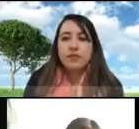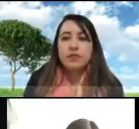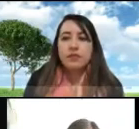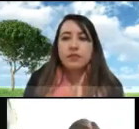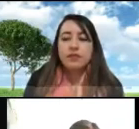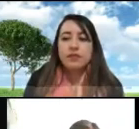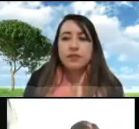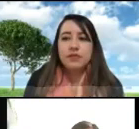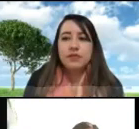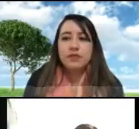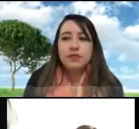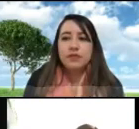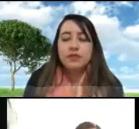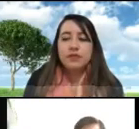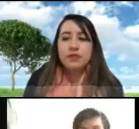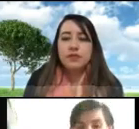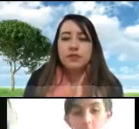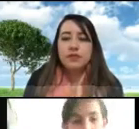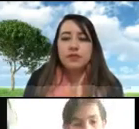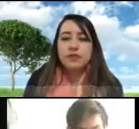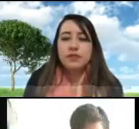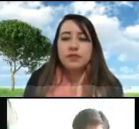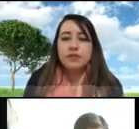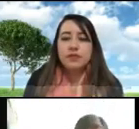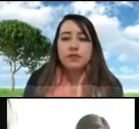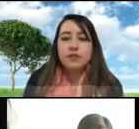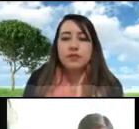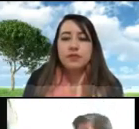Seleccionemos el color que consideramos es la respuesta correcta.